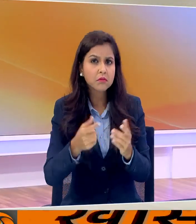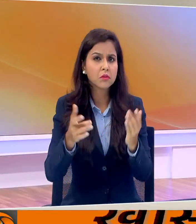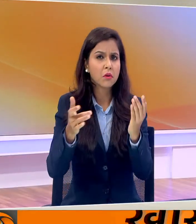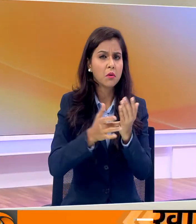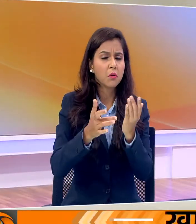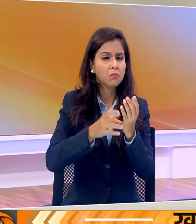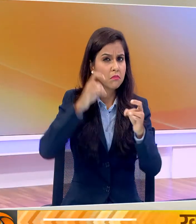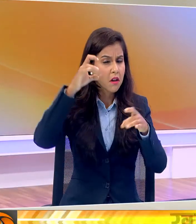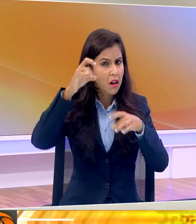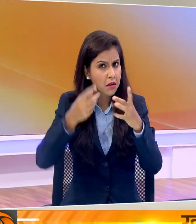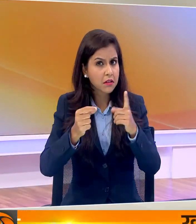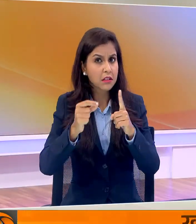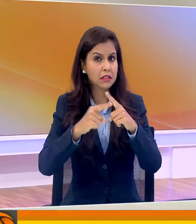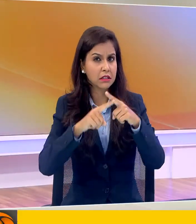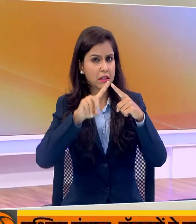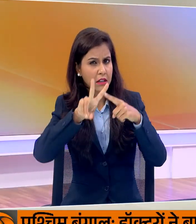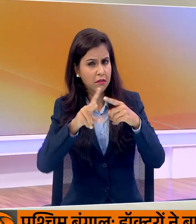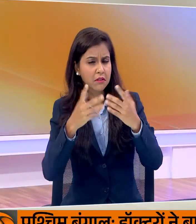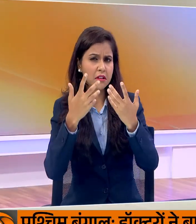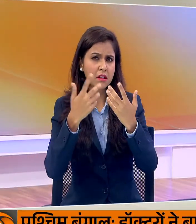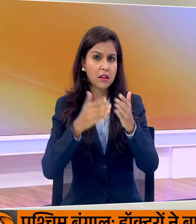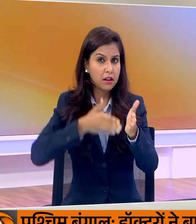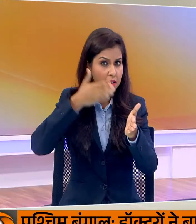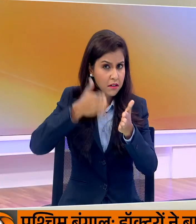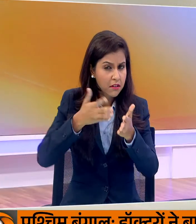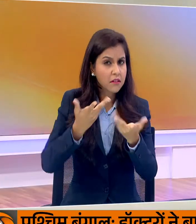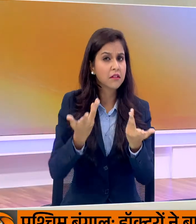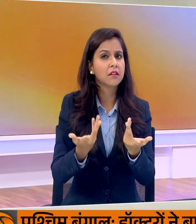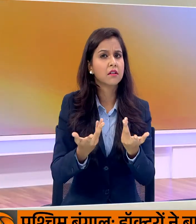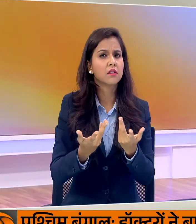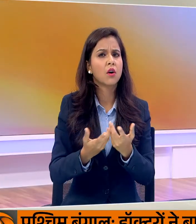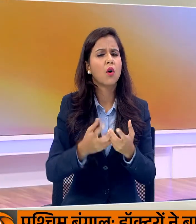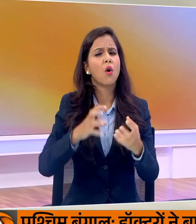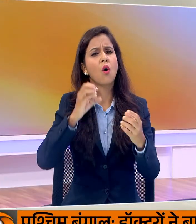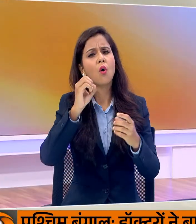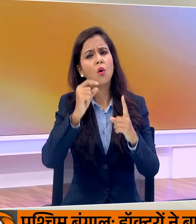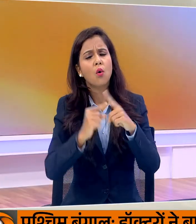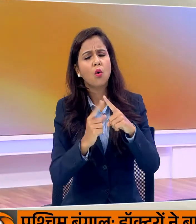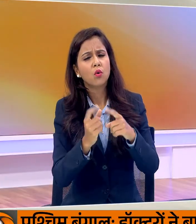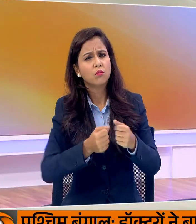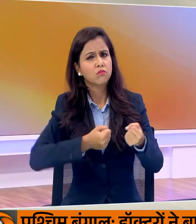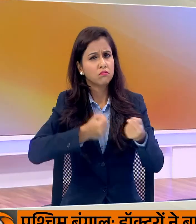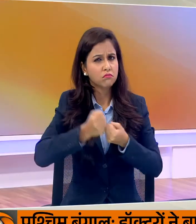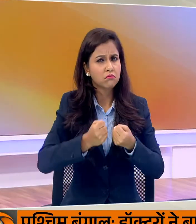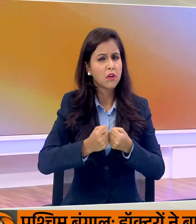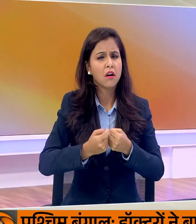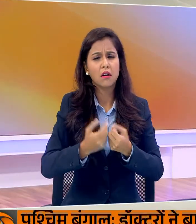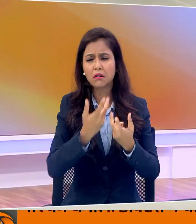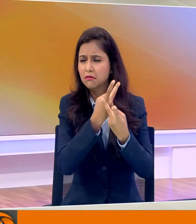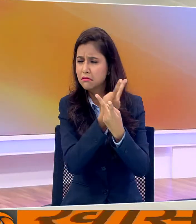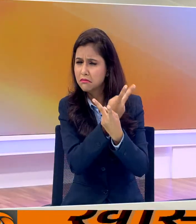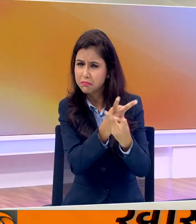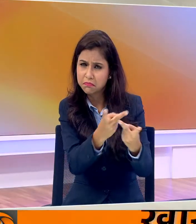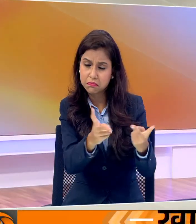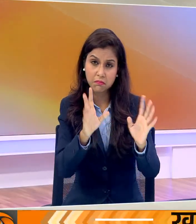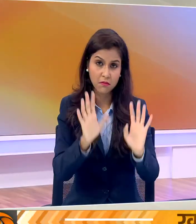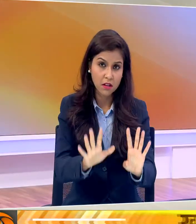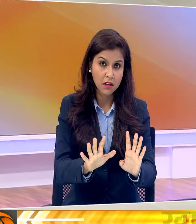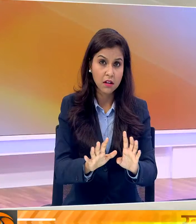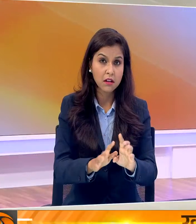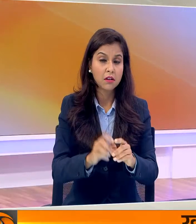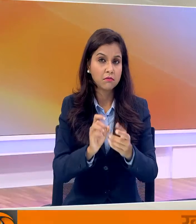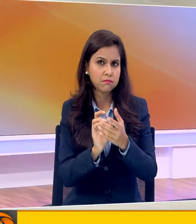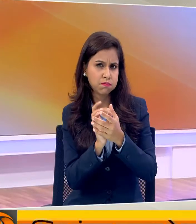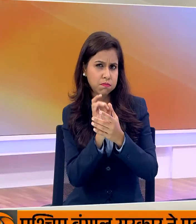इलेक्ट्रॉनिक्स प्रोडक्ट हो, टीवी हो, ट्रेन हो, ऑटोमोबाइल हो, कार हो, स्कूटर हो, लाइट हो, स्पेस में